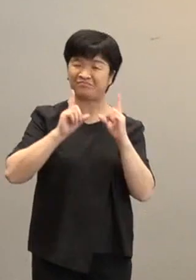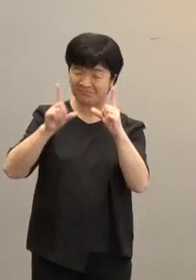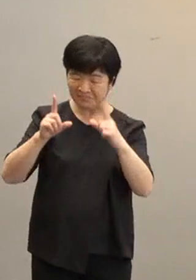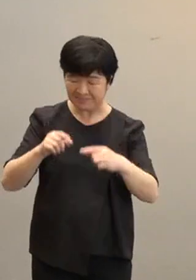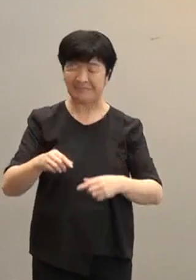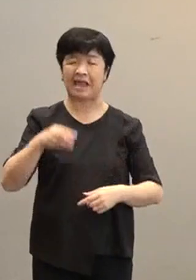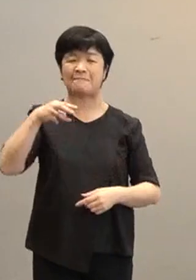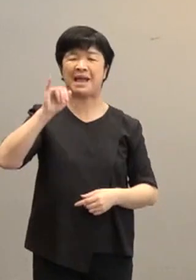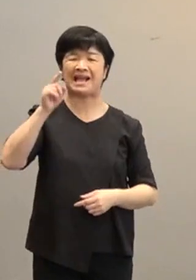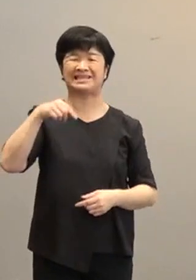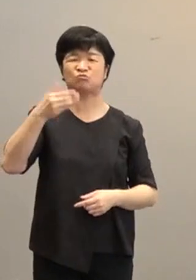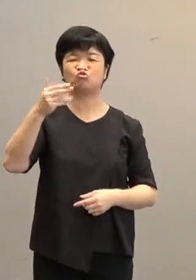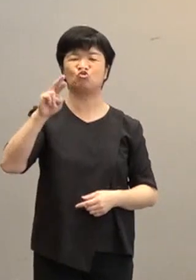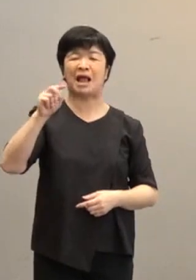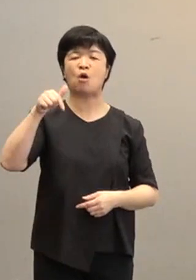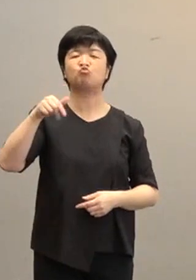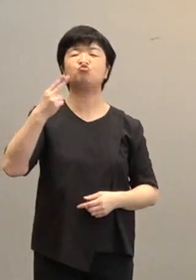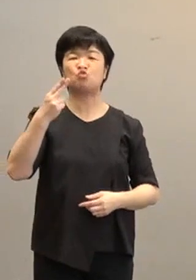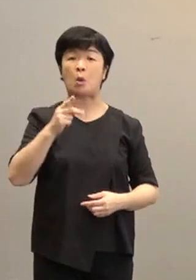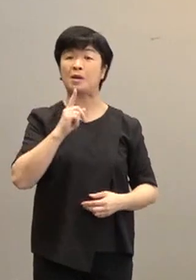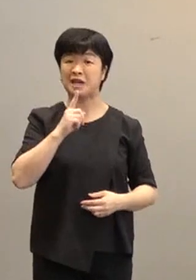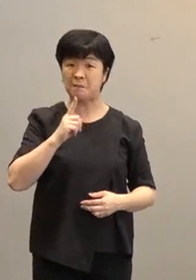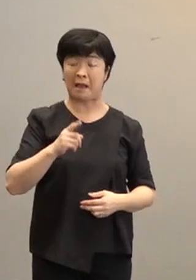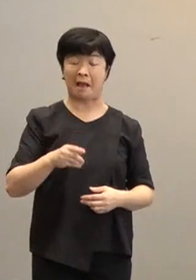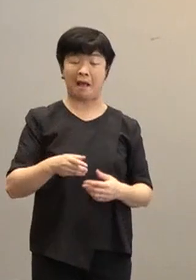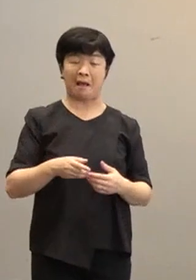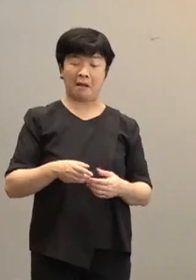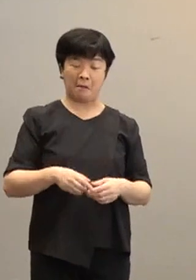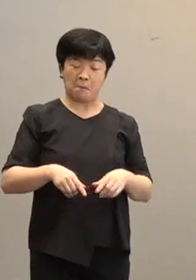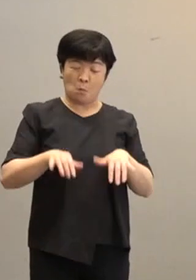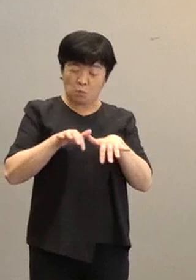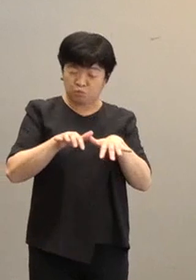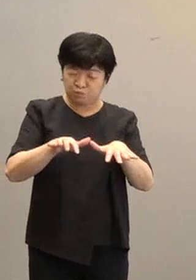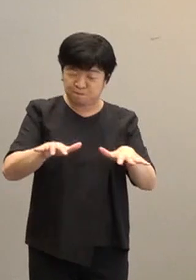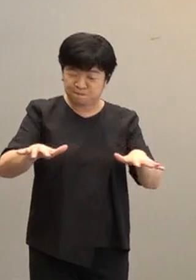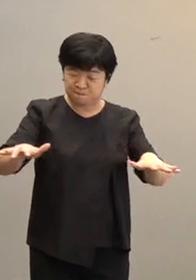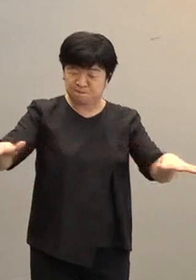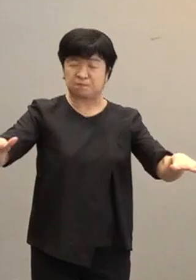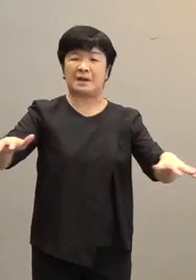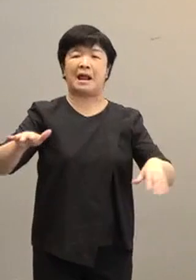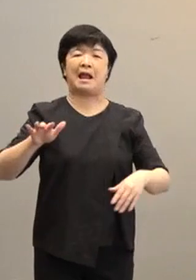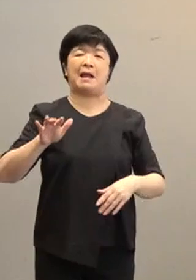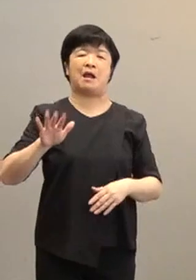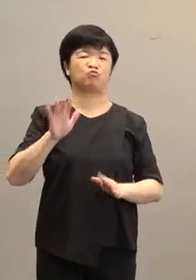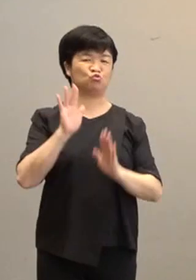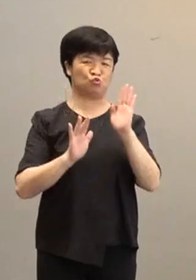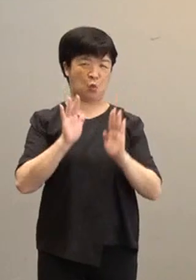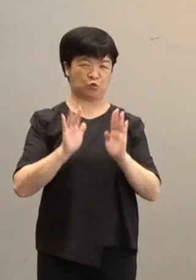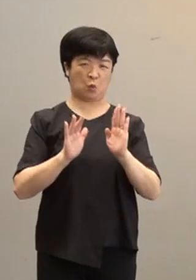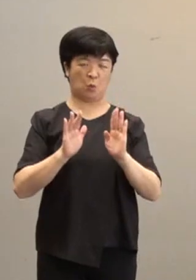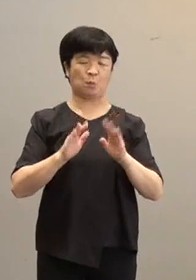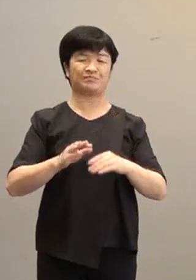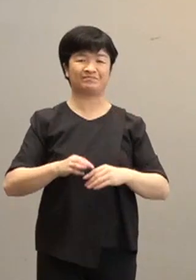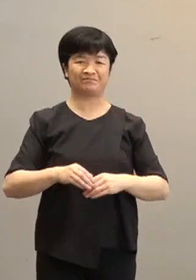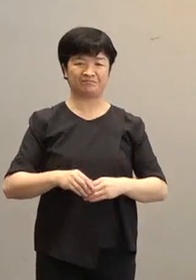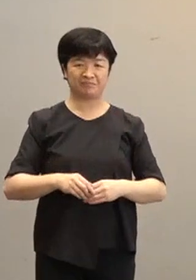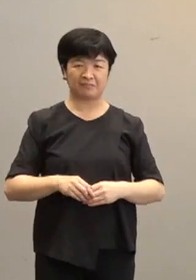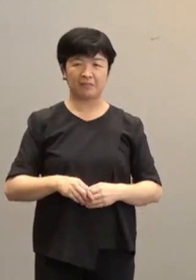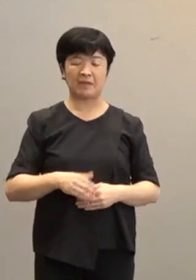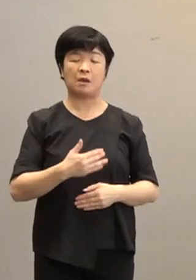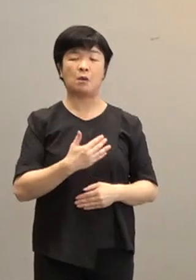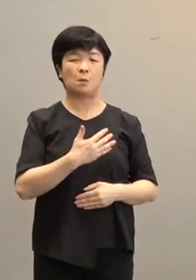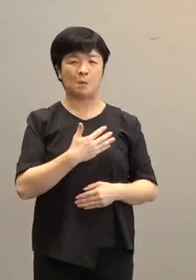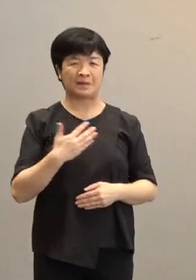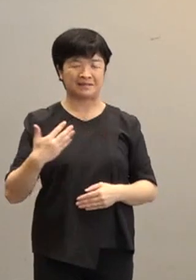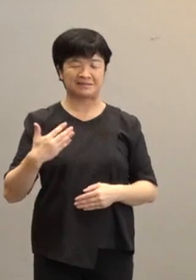は、これだけこう多くの人たちに普及されておりますので、そうした中でその僕らこう土